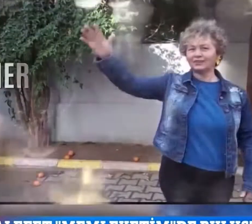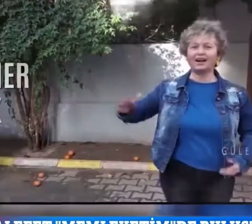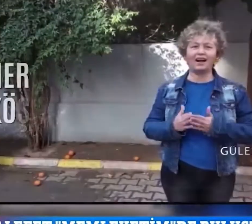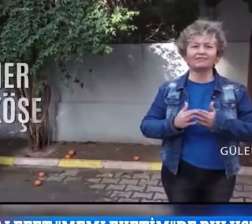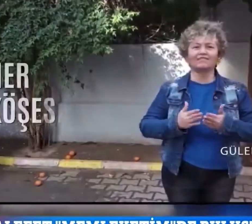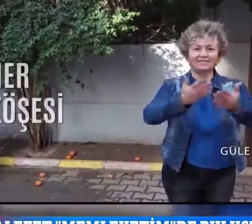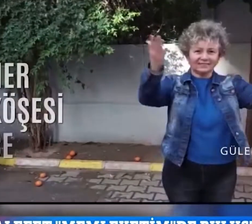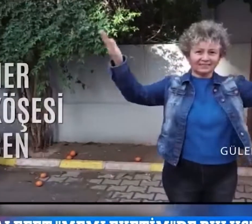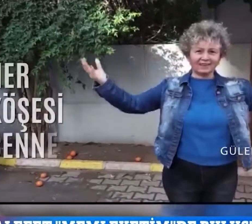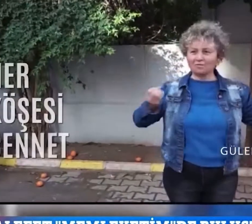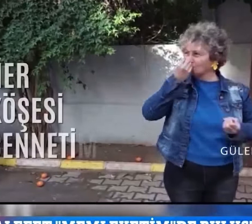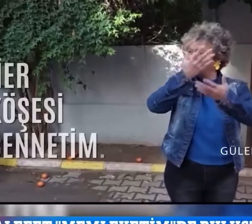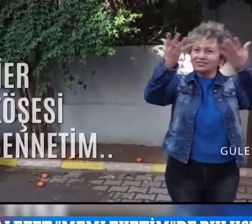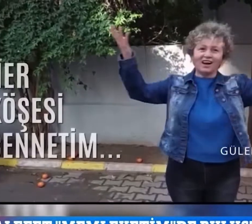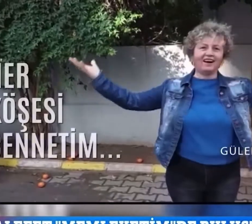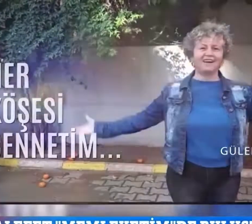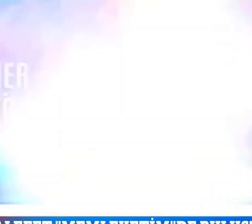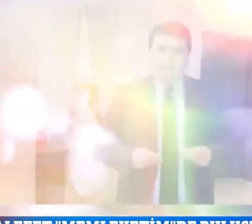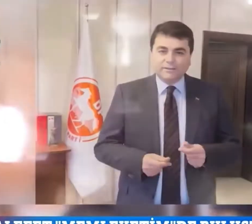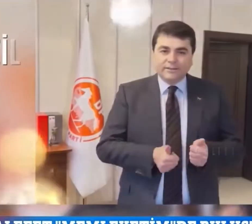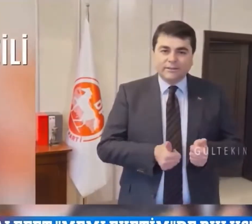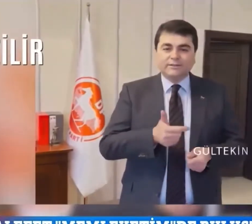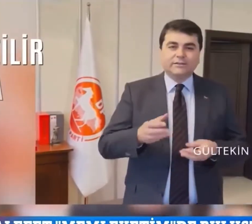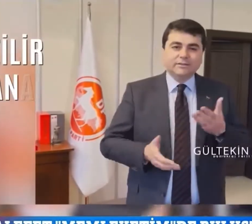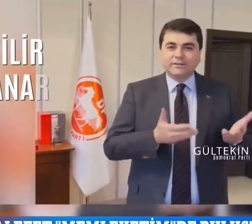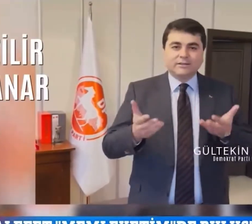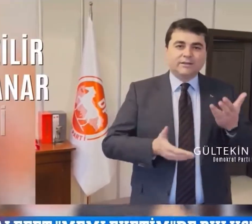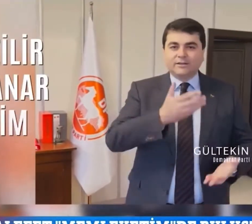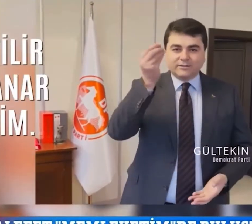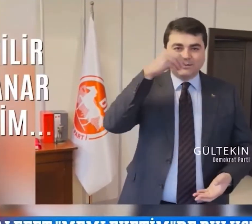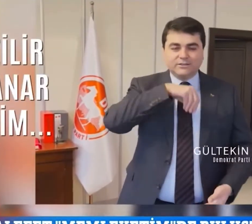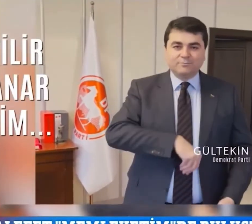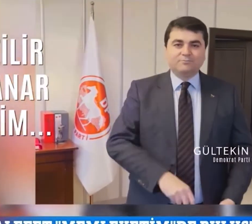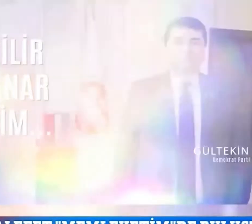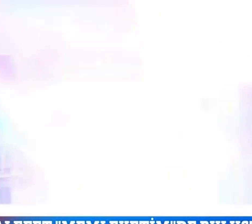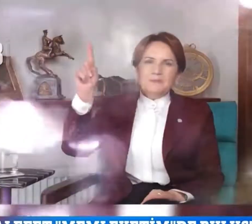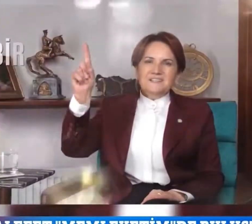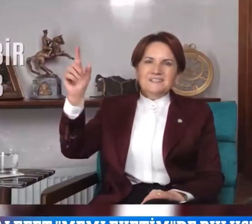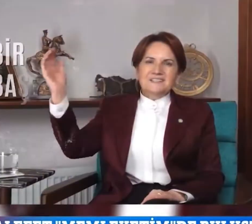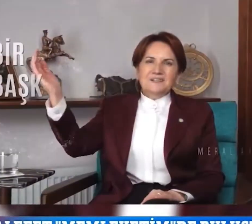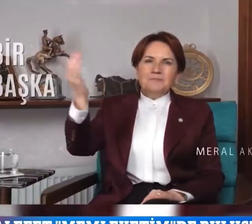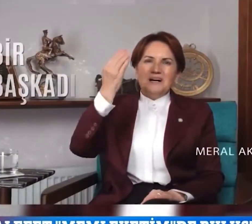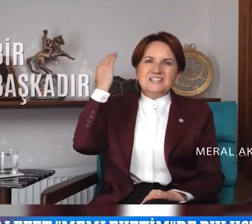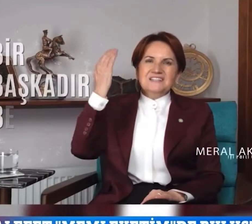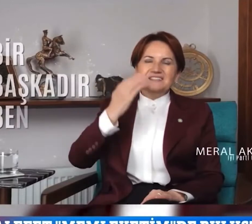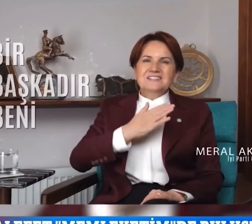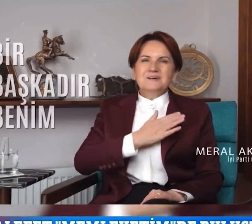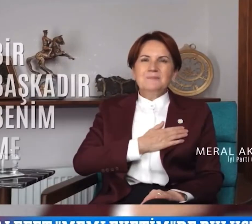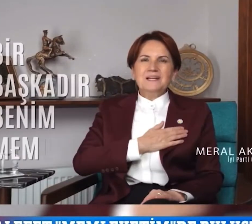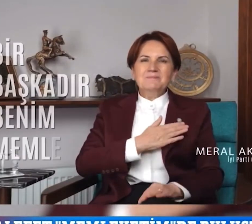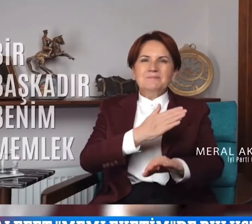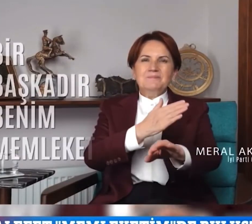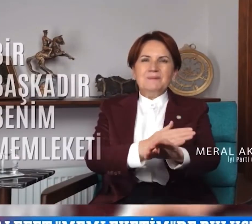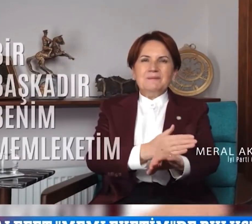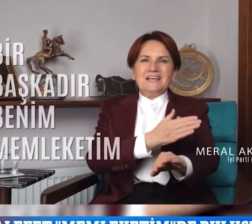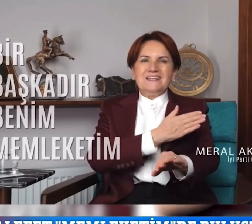Her köşesi cennetin, ezilir yanlar için, bir başkadır benim